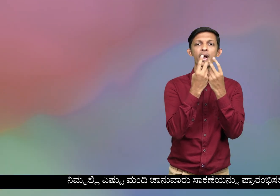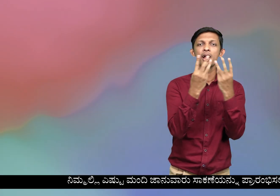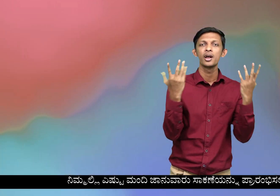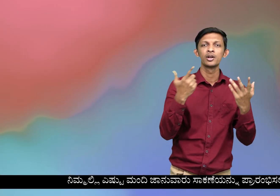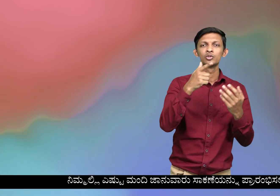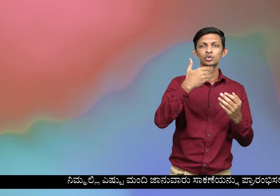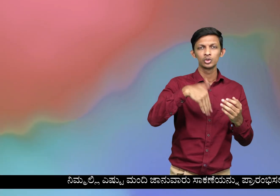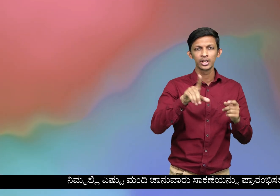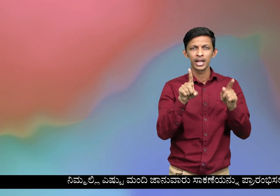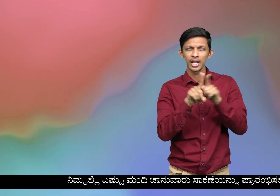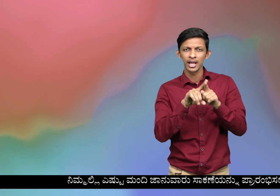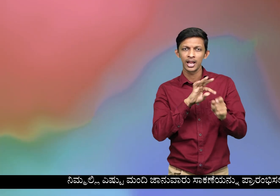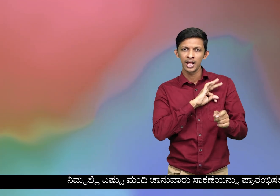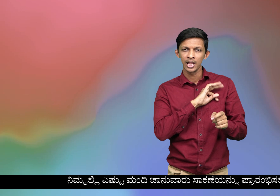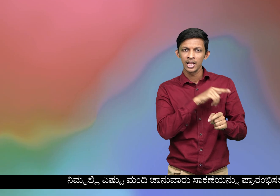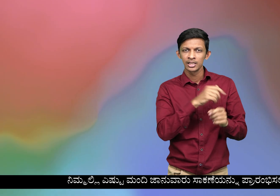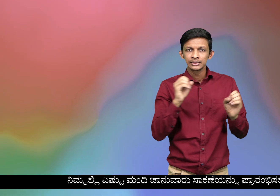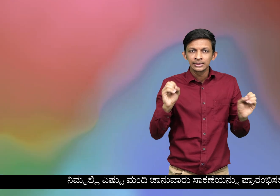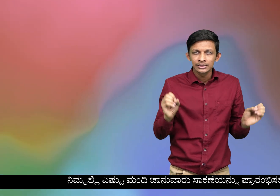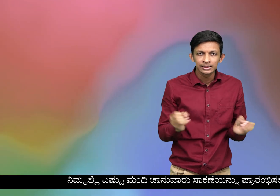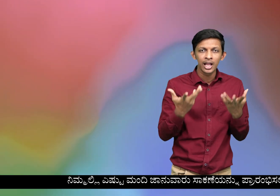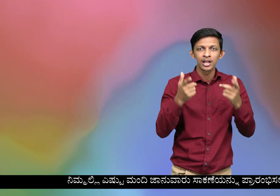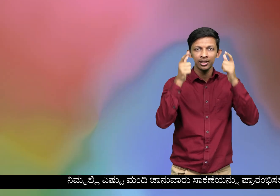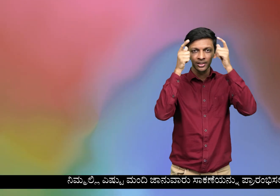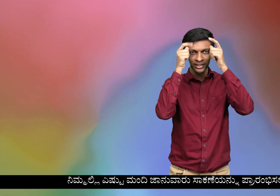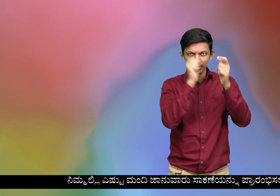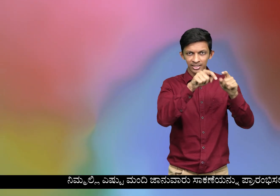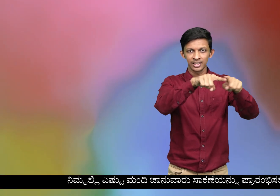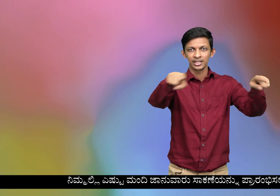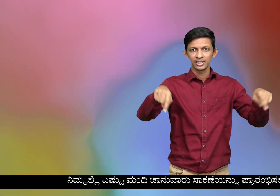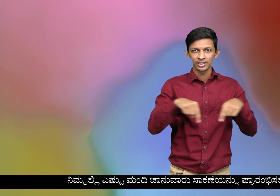ನಿಮ್ಮಲ್ಲಿ ಎಷ್ಟು ಮಂದಿ ಜಾನುವಾರು ಸಾಕಣೆಯನ್ನು ಪ್ರಾರಂಭಿಸಲು ಬಯಸುತ್ತೀರಿ?